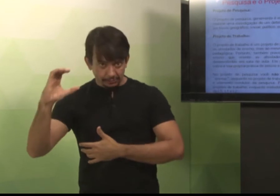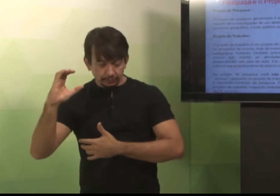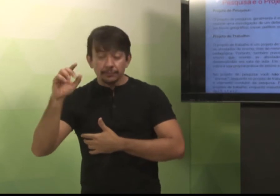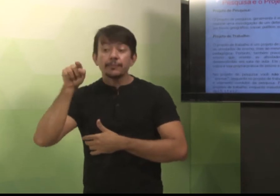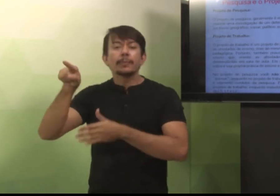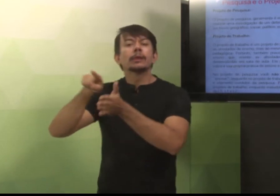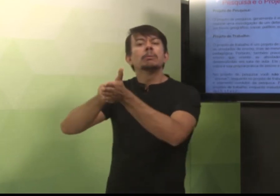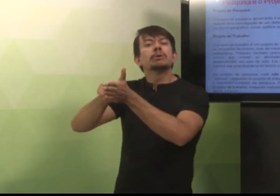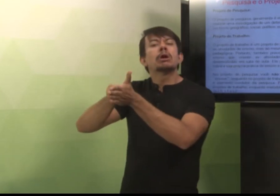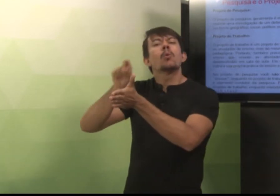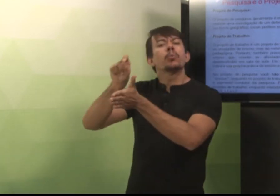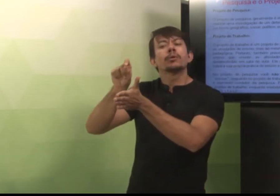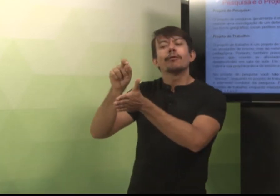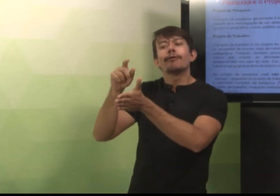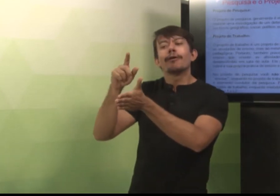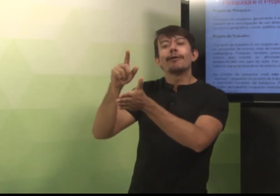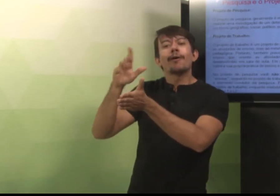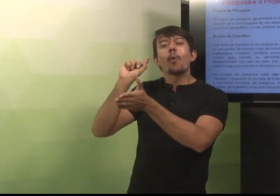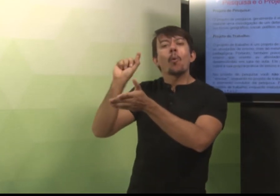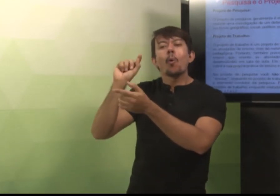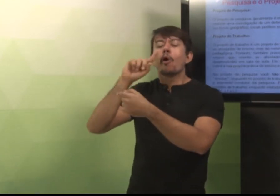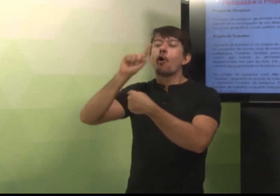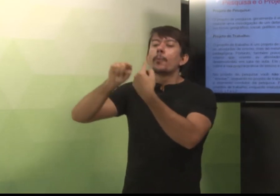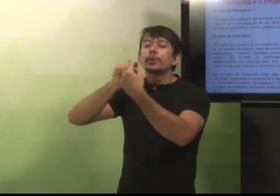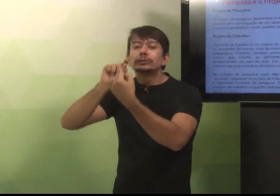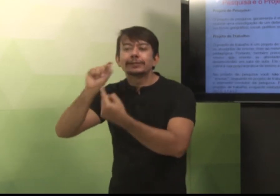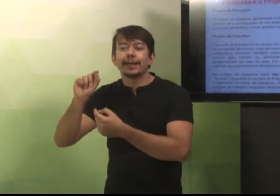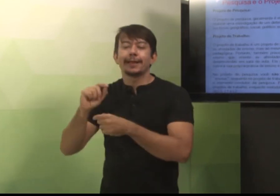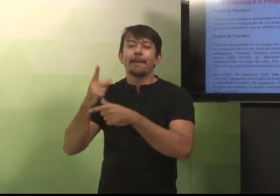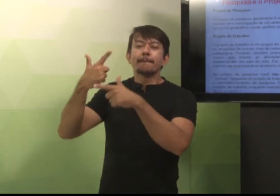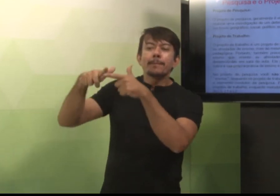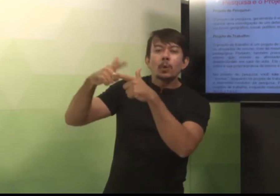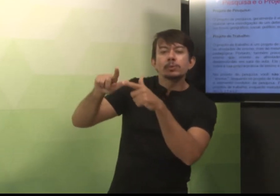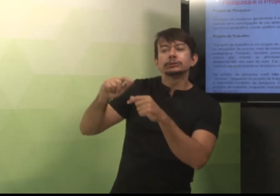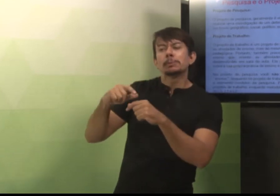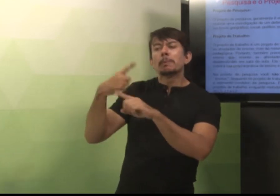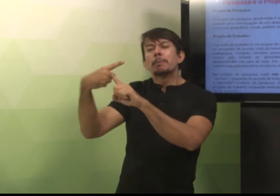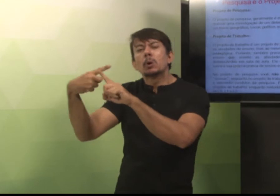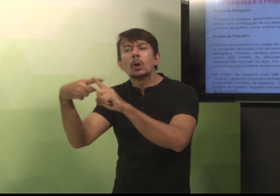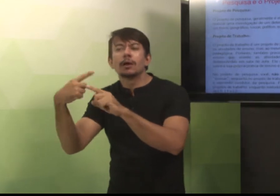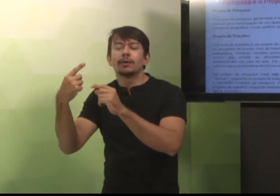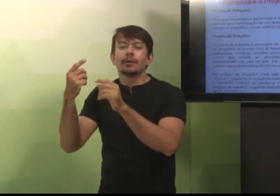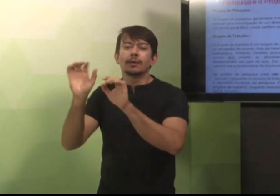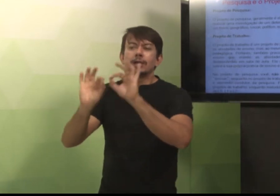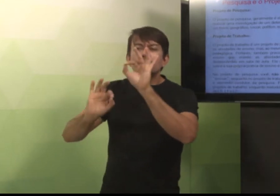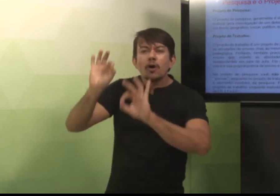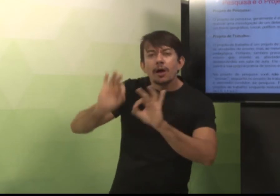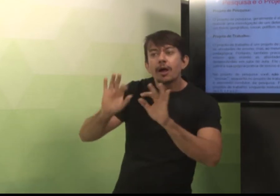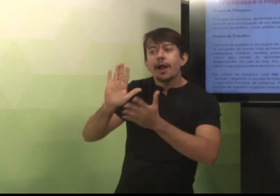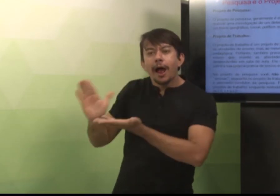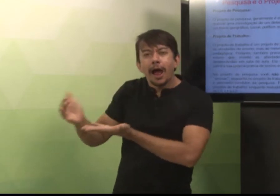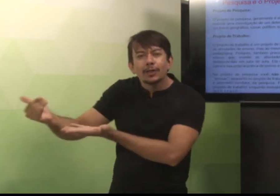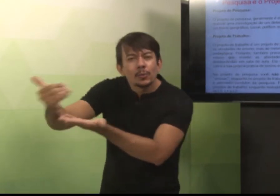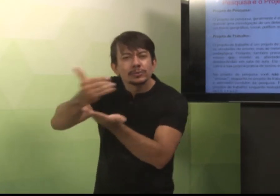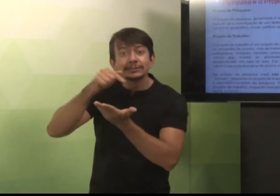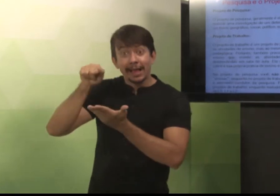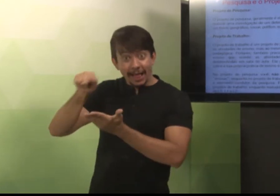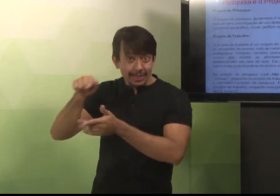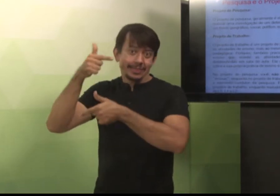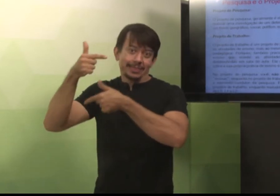na disciplina de TCC, onde falará sobre a pesquisa, o objetivo, a coleta de dados,